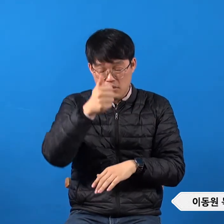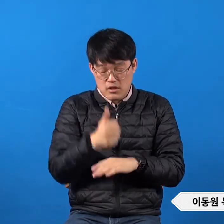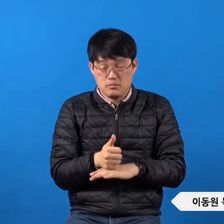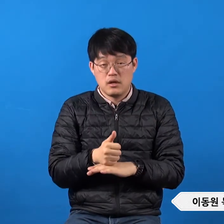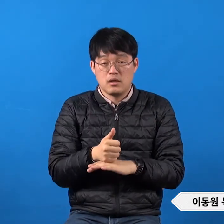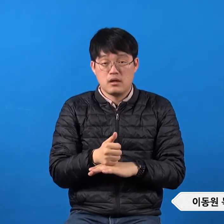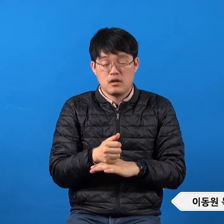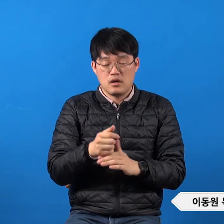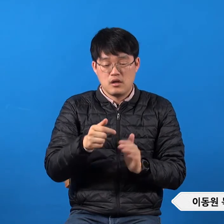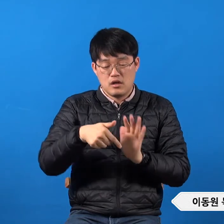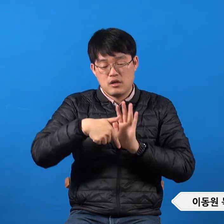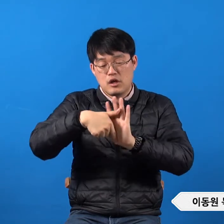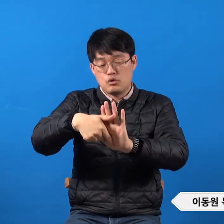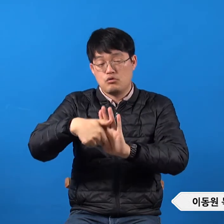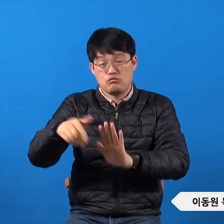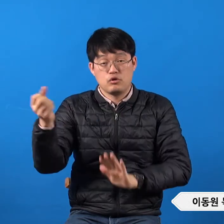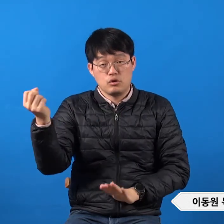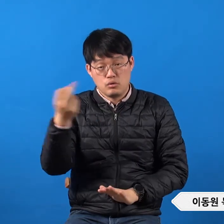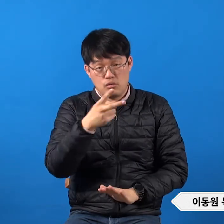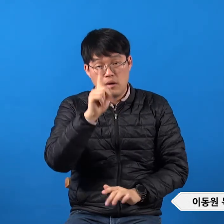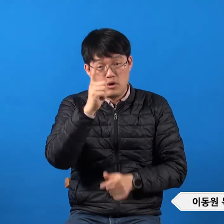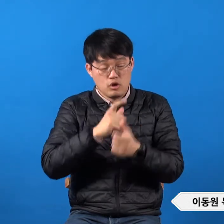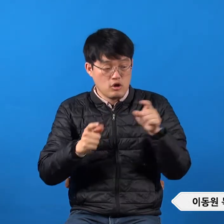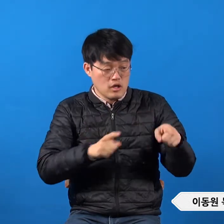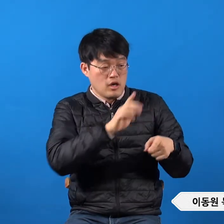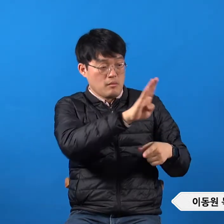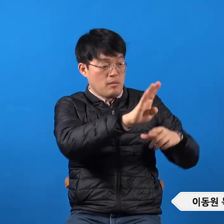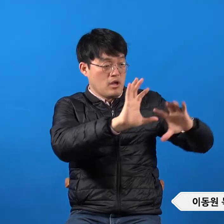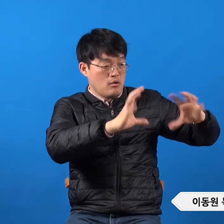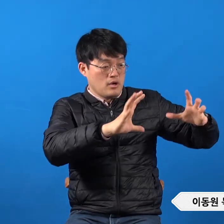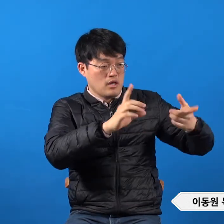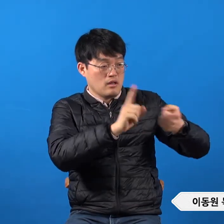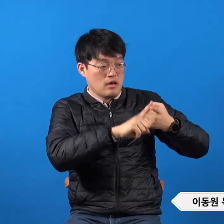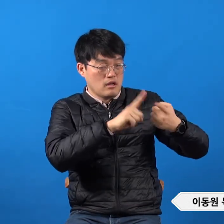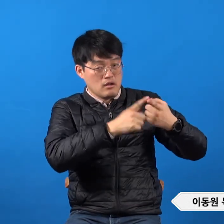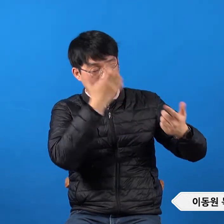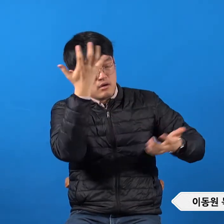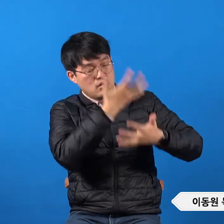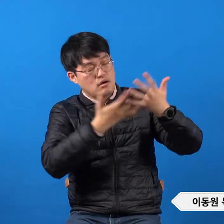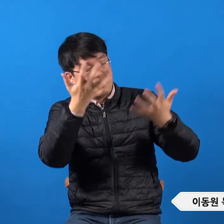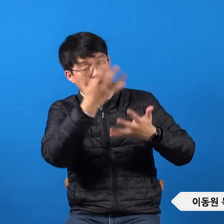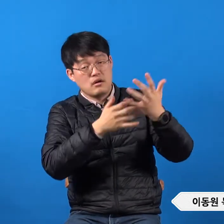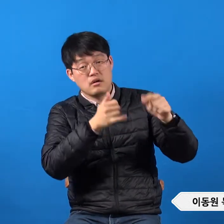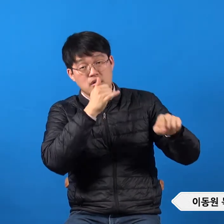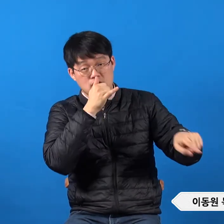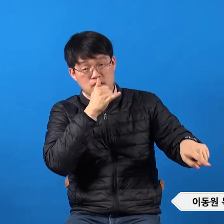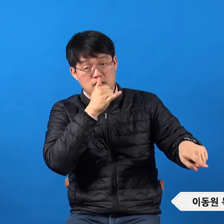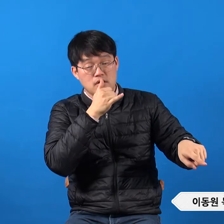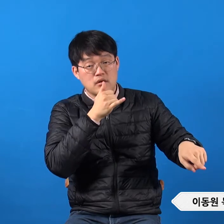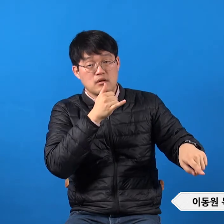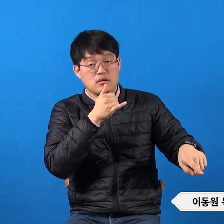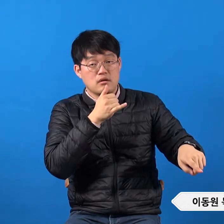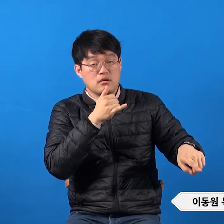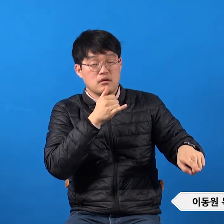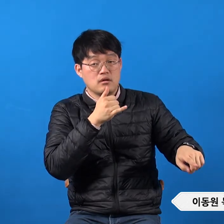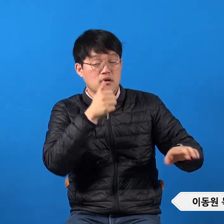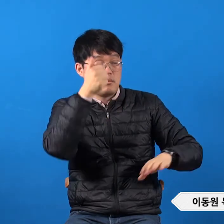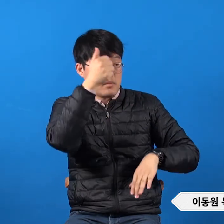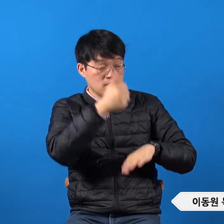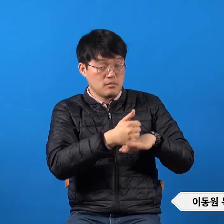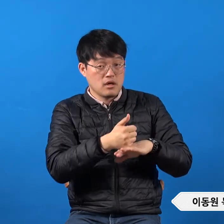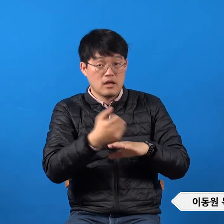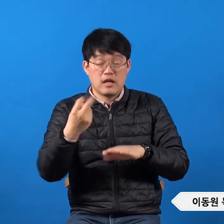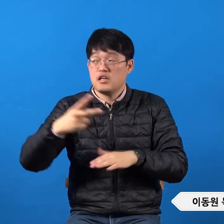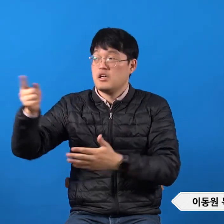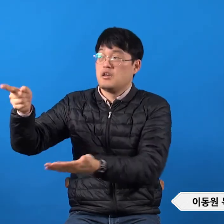끝나는 마지막 책 계시록에서 우리는 또 한 번 바벨론의 환상을 봅니다. 역사의 최후,